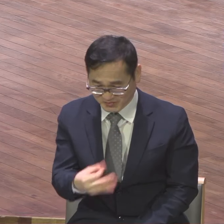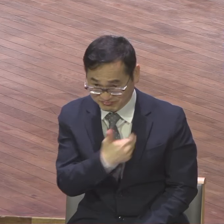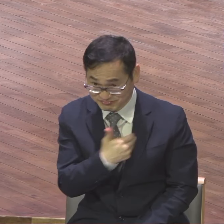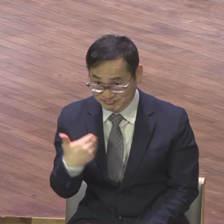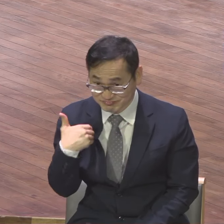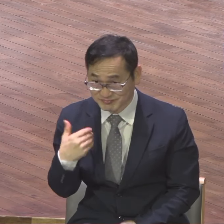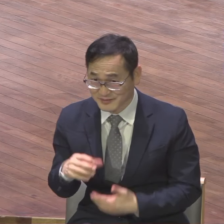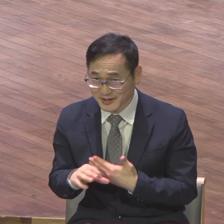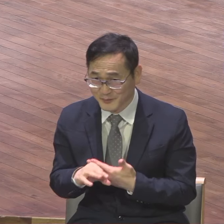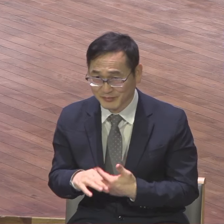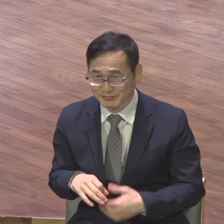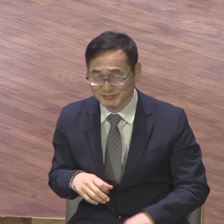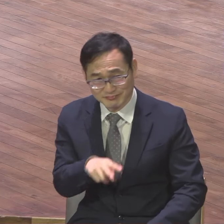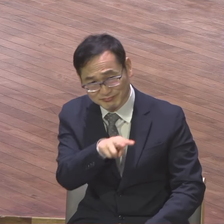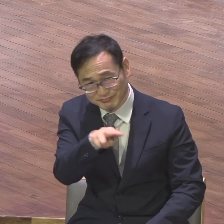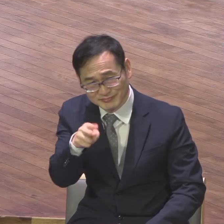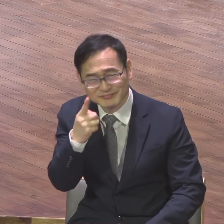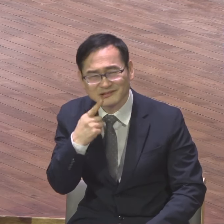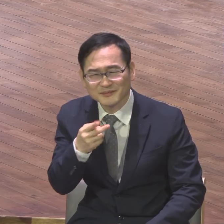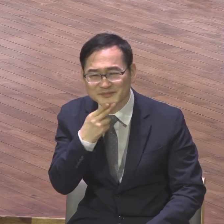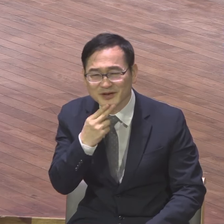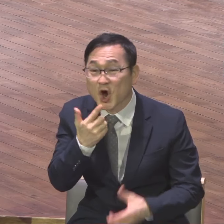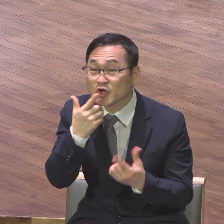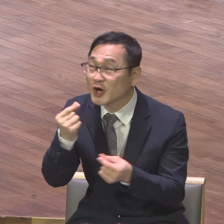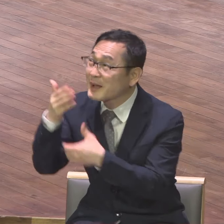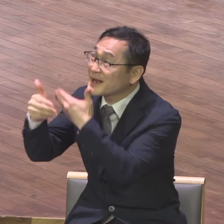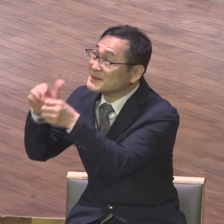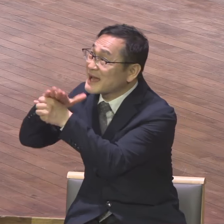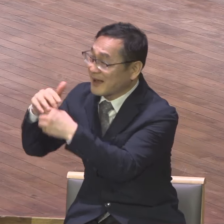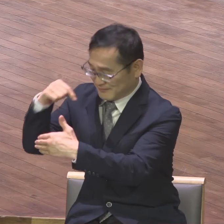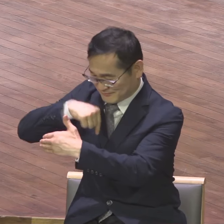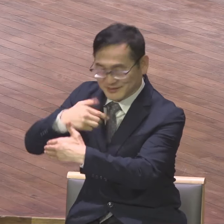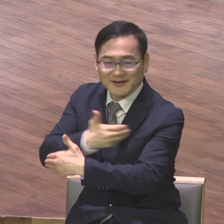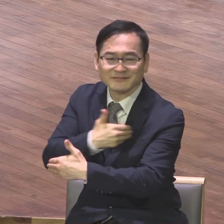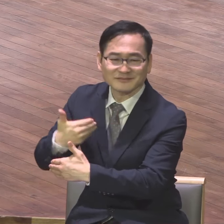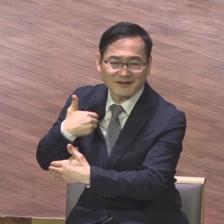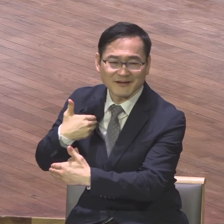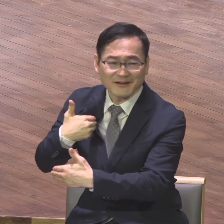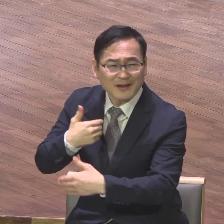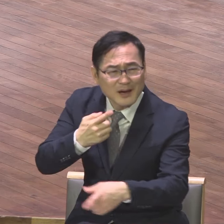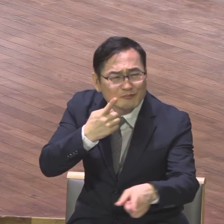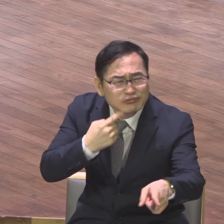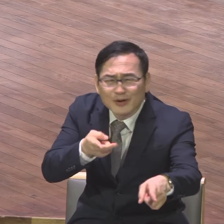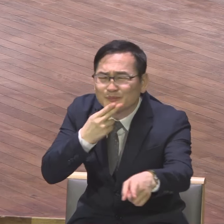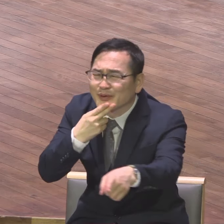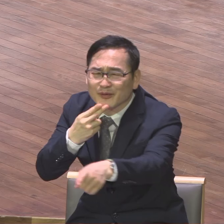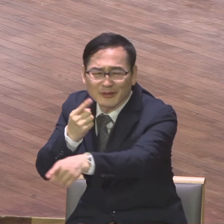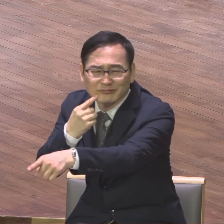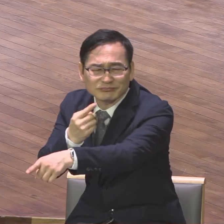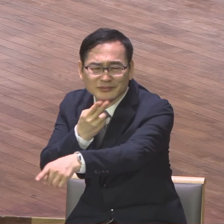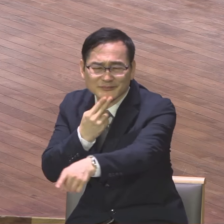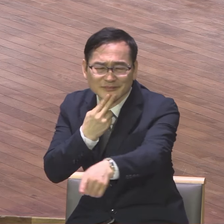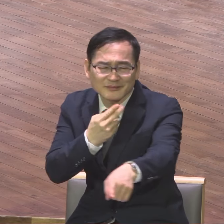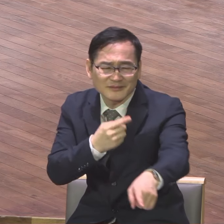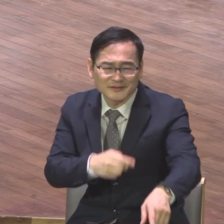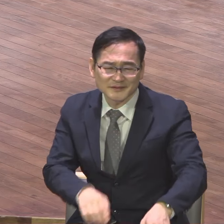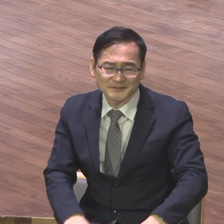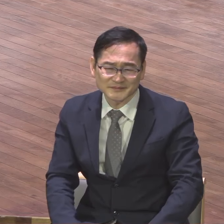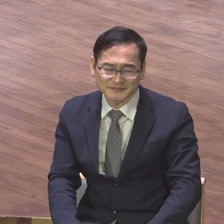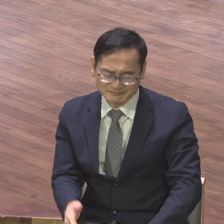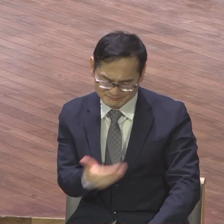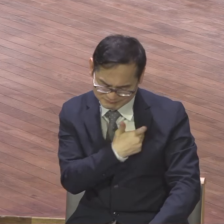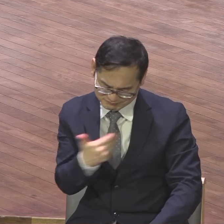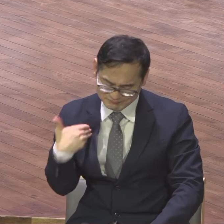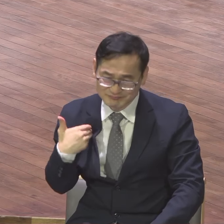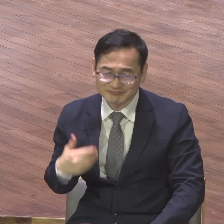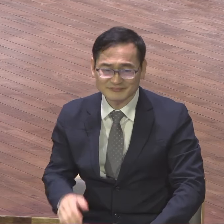여러분 안에 하나님의 사랑이 가득 차 있습니다. 누가 부럽습니까? 누가 여러분보다 더